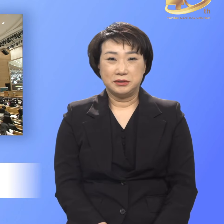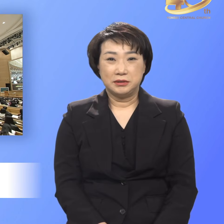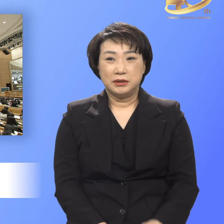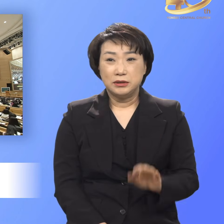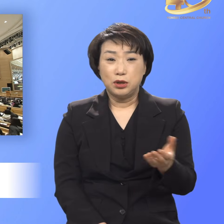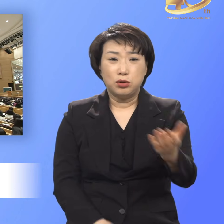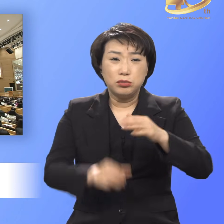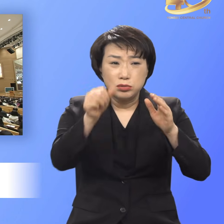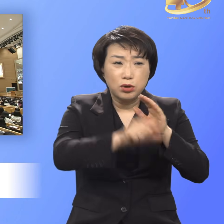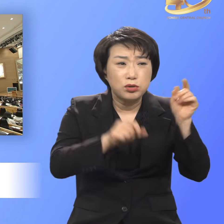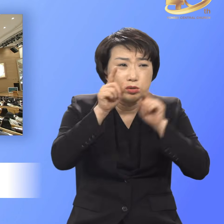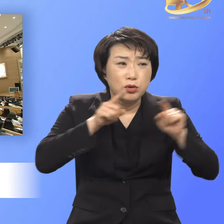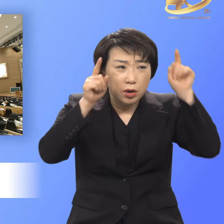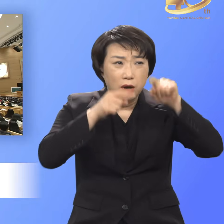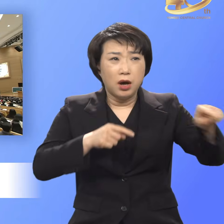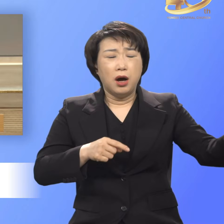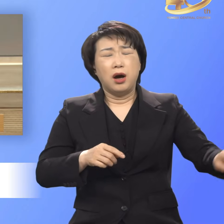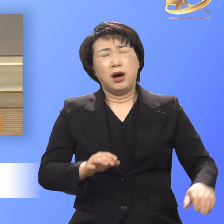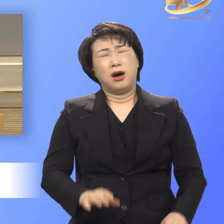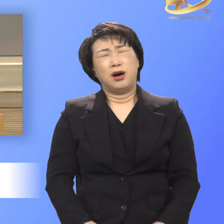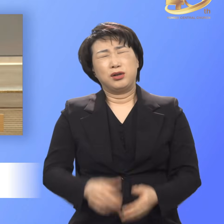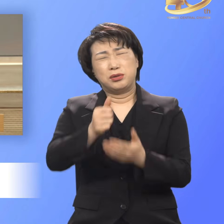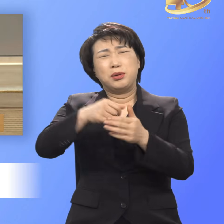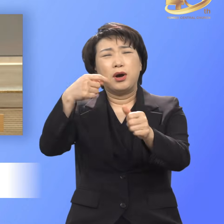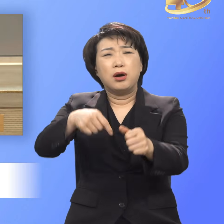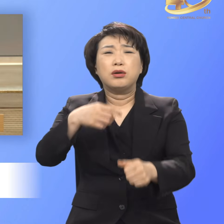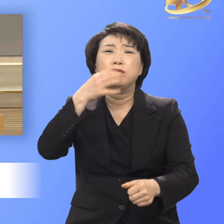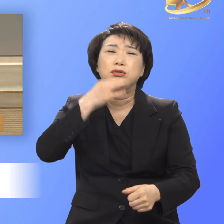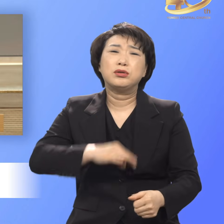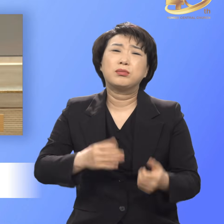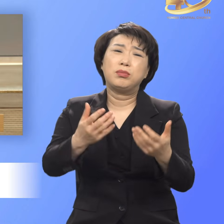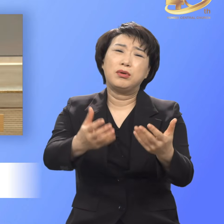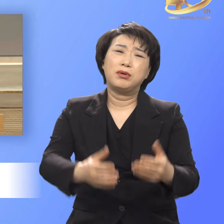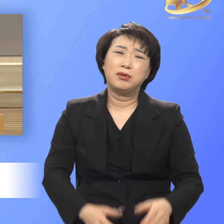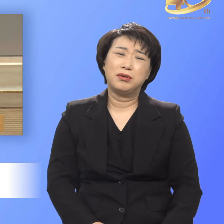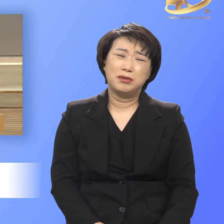근데 져서 지옥 간다면 주님이 일러준 것이 무슨 소용이야.